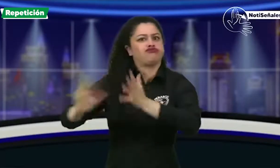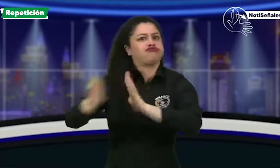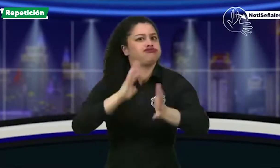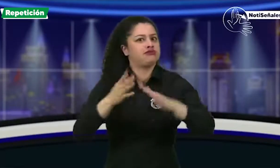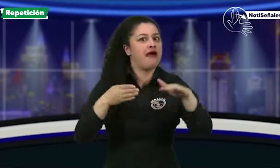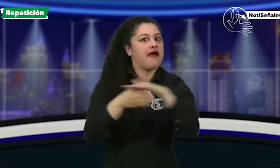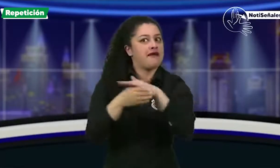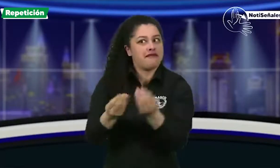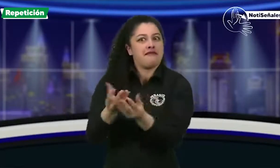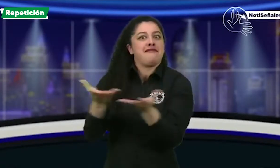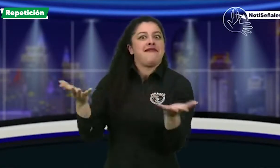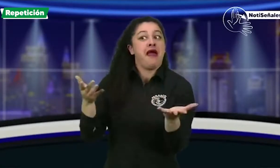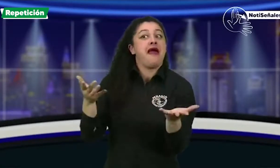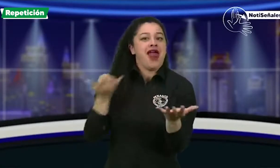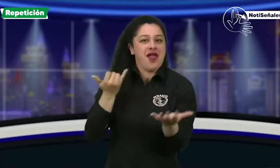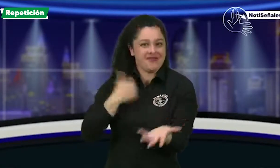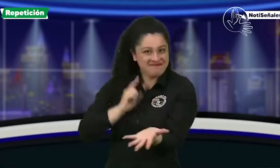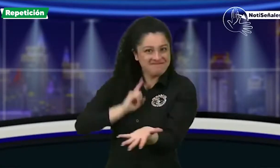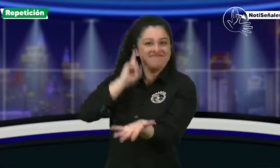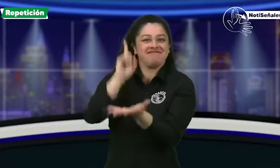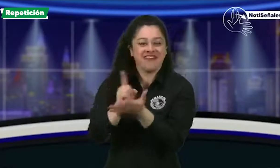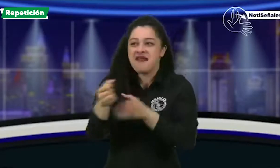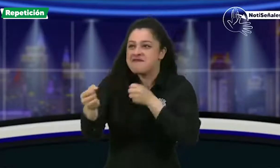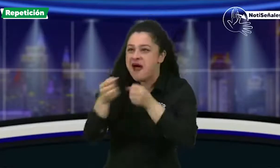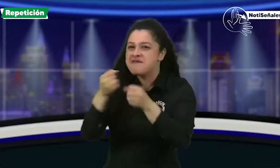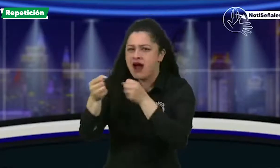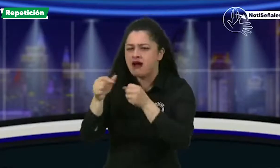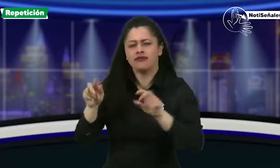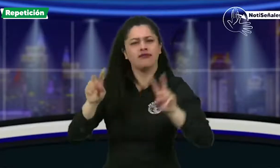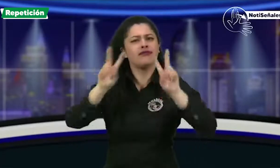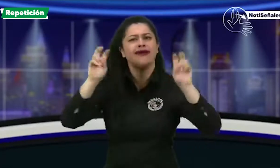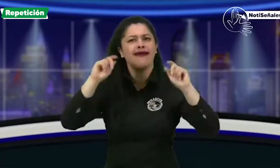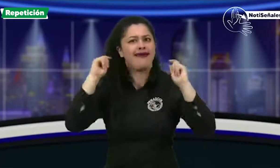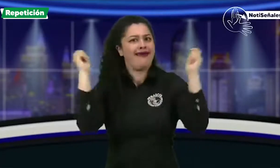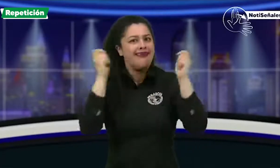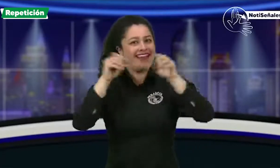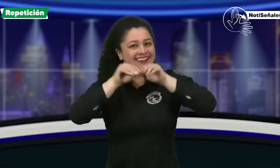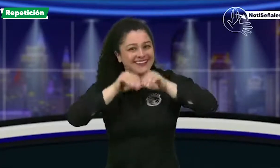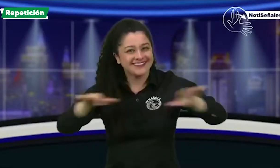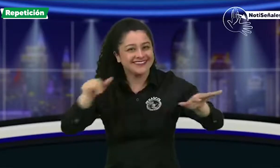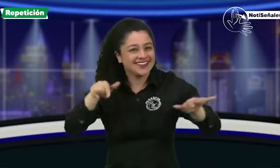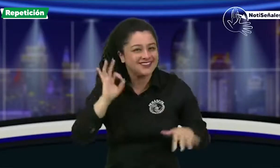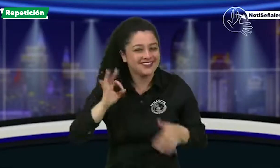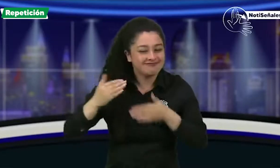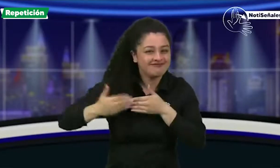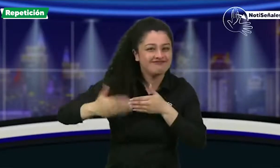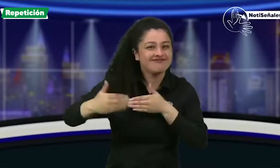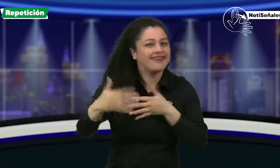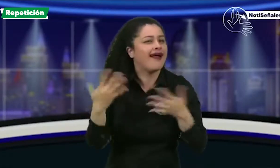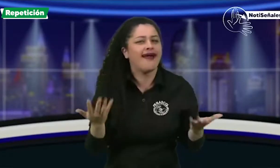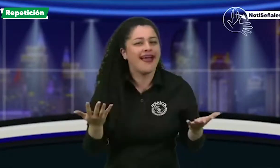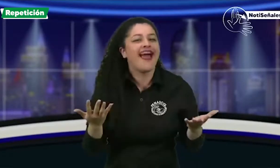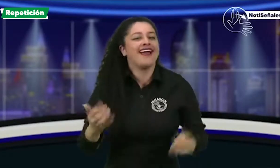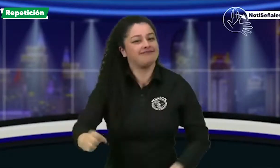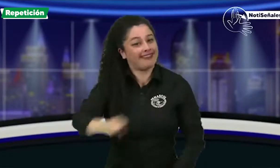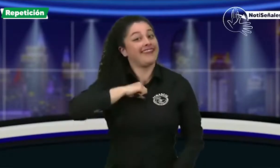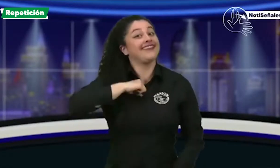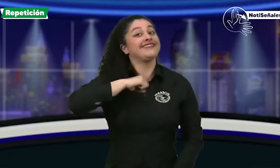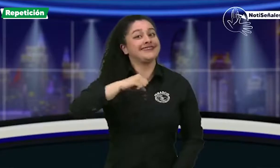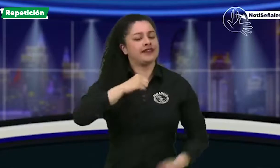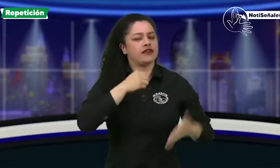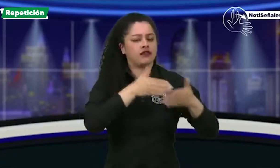bastantes personas y personas sordas hablando de lenguaseñas Y hablando sobre la accesibilidad Hicimos algunas entrevistas relacionadas